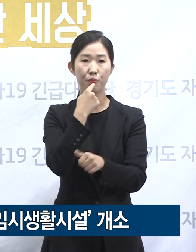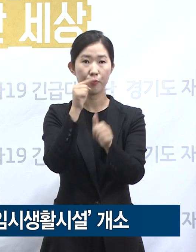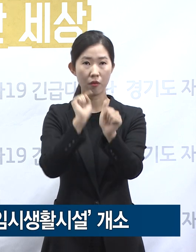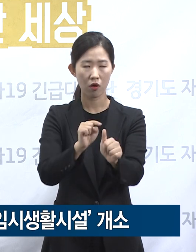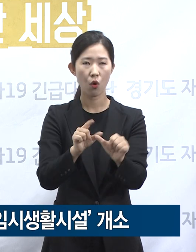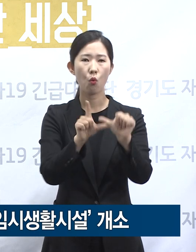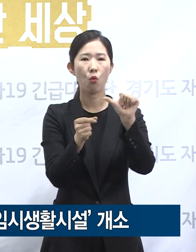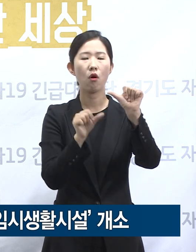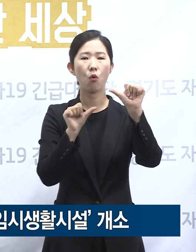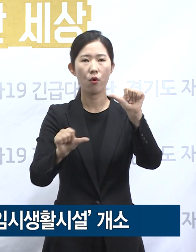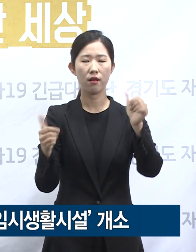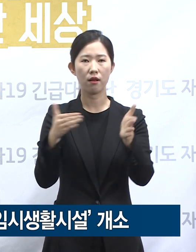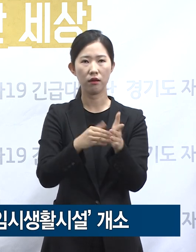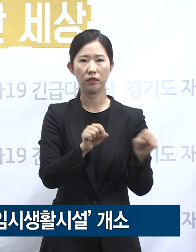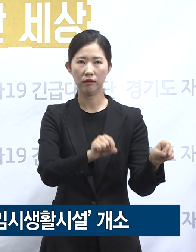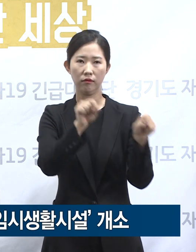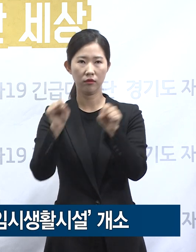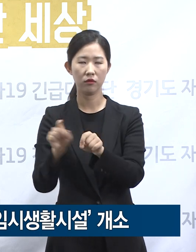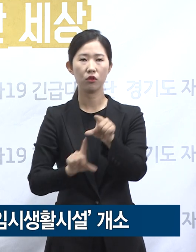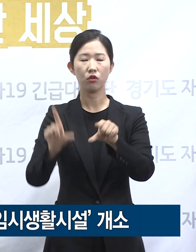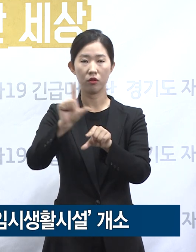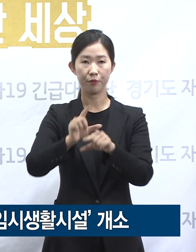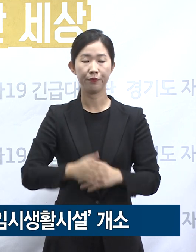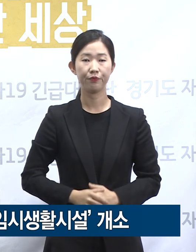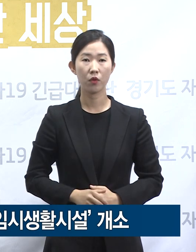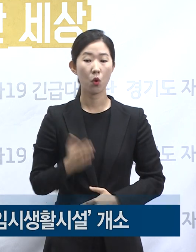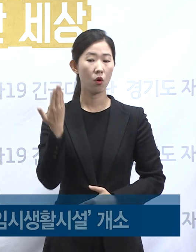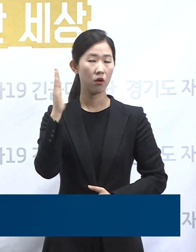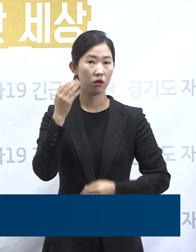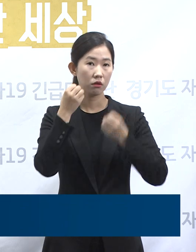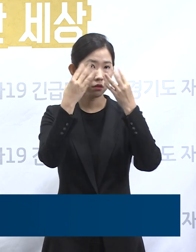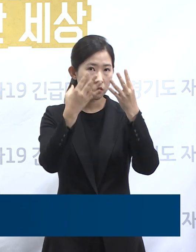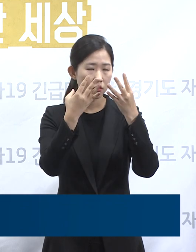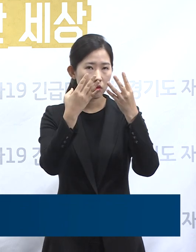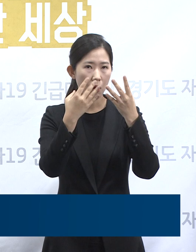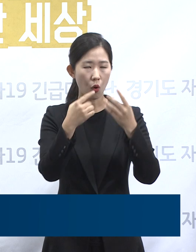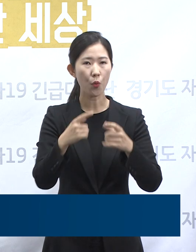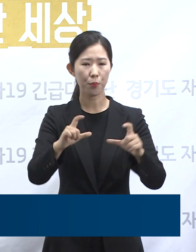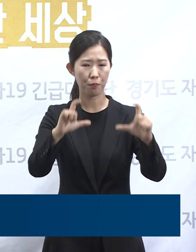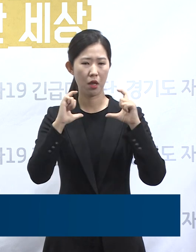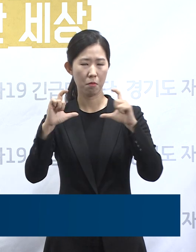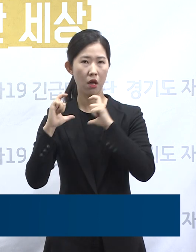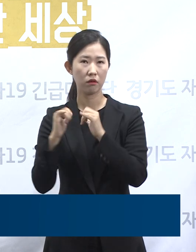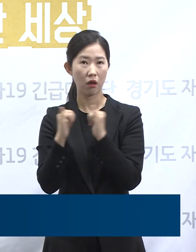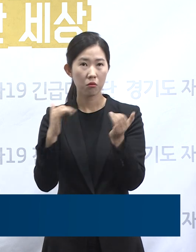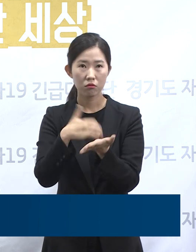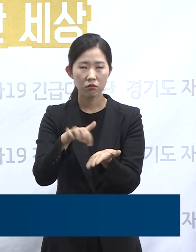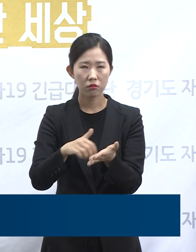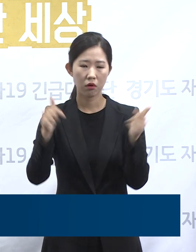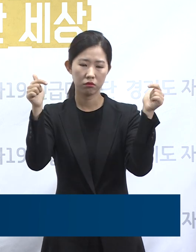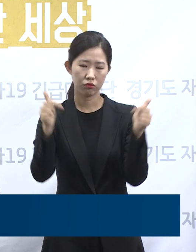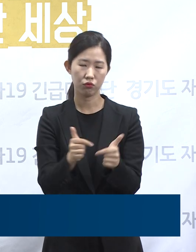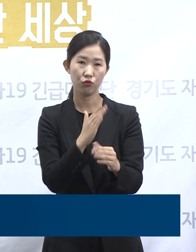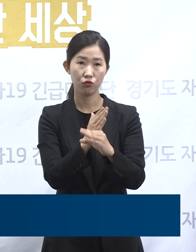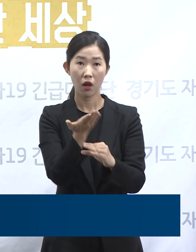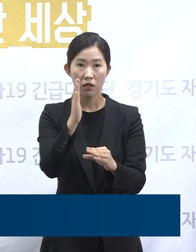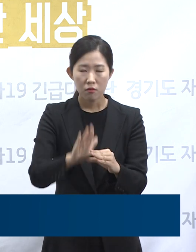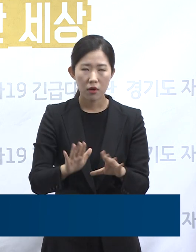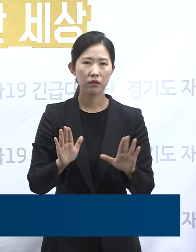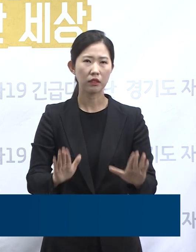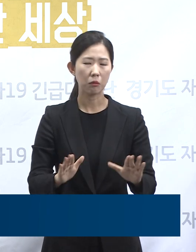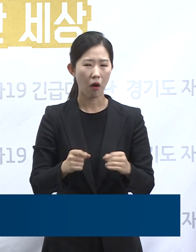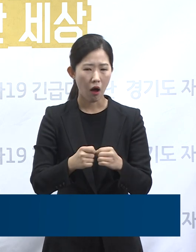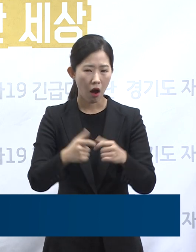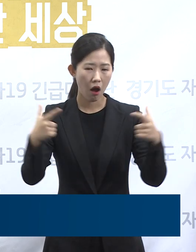연장됨을 알려드립니다. 최근 신규 확진자가 감소 추세를 보이고는 있으나 아직 재확산의 불씨가 상존해 있기